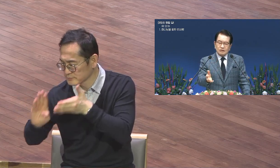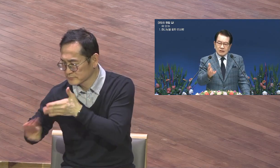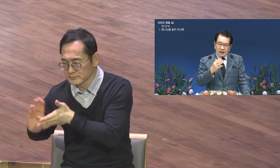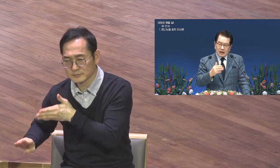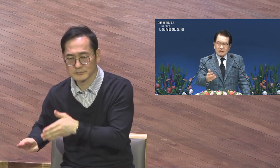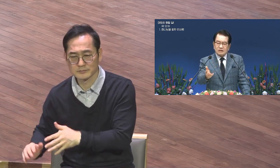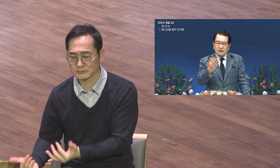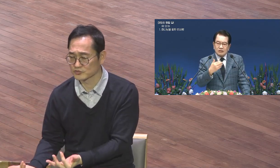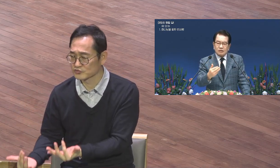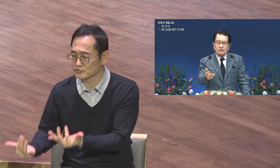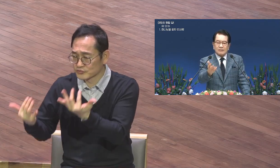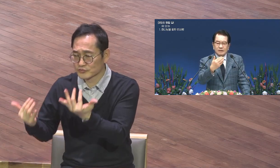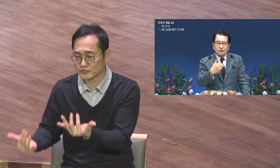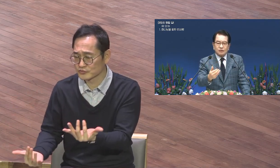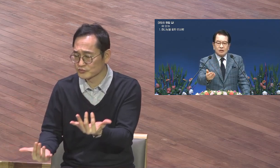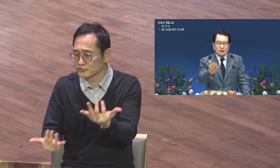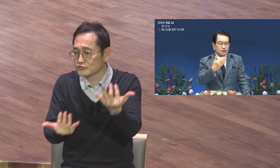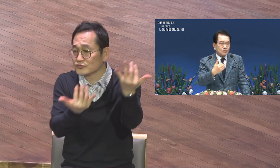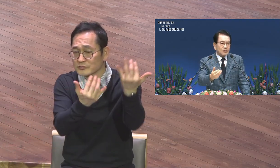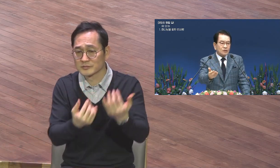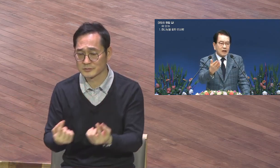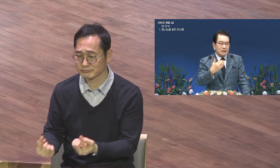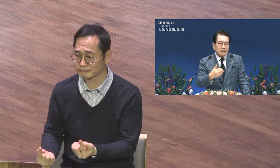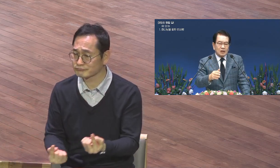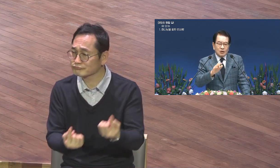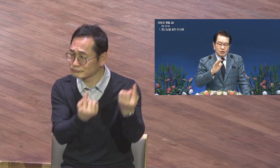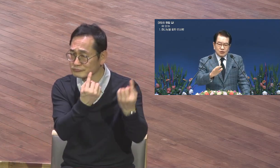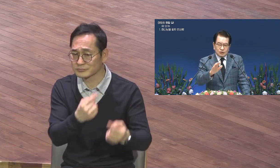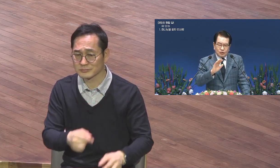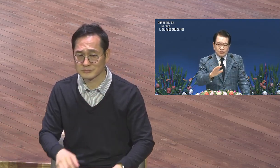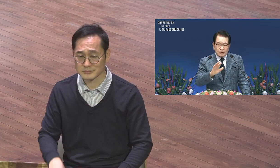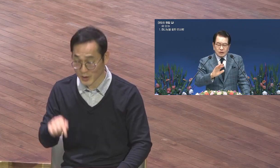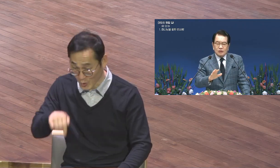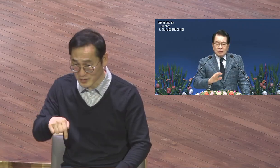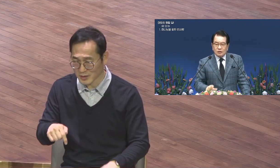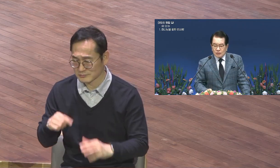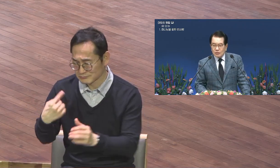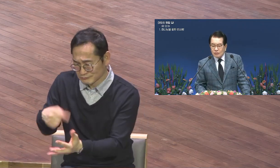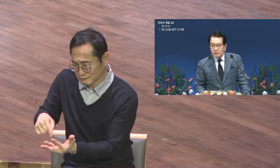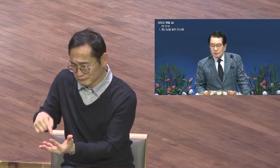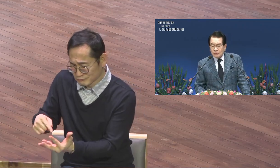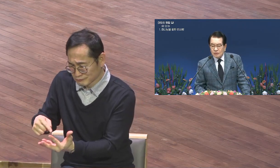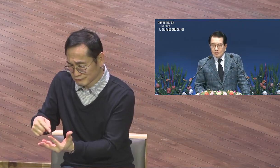목회자들 여기서 다 신학교 자발적으로 인도받고 가니까 저 교육자들이